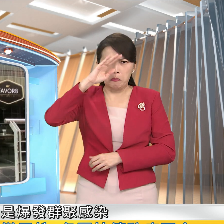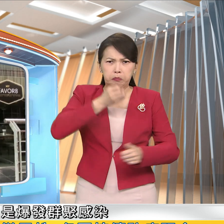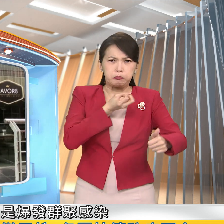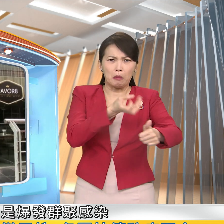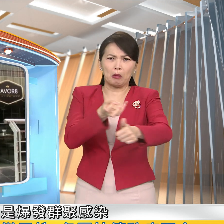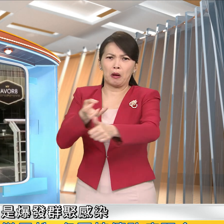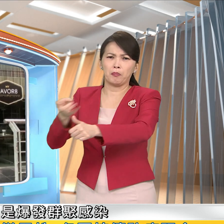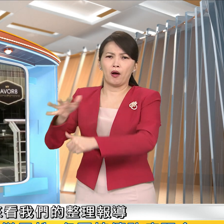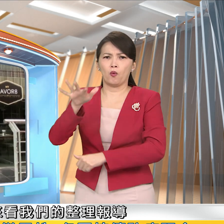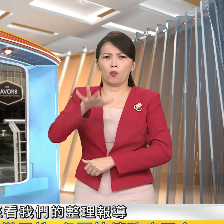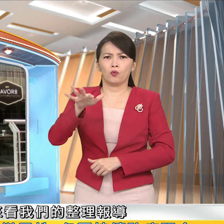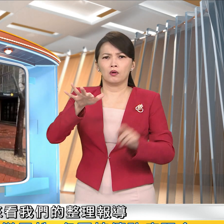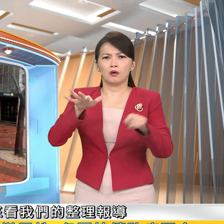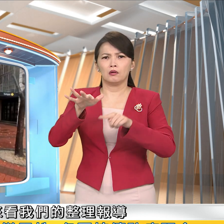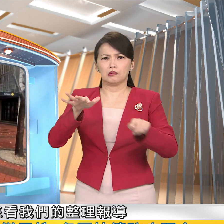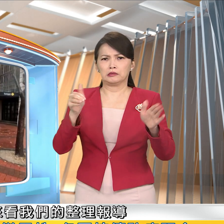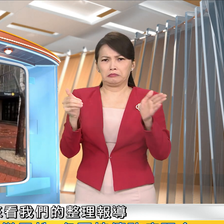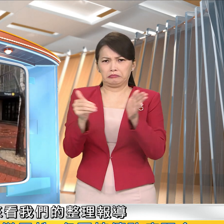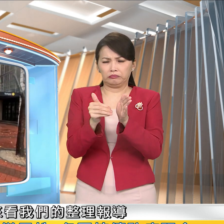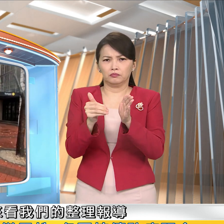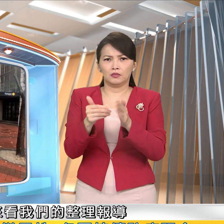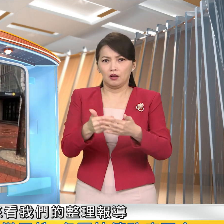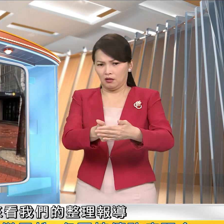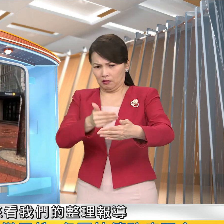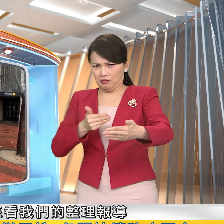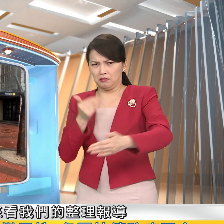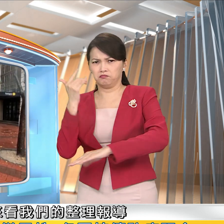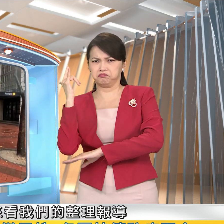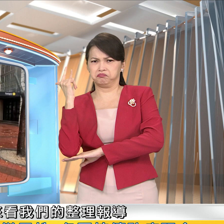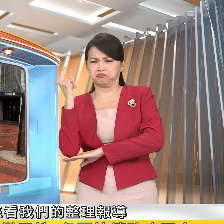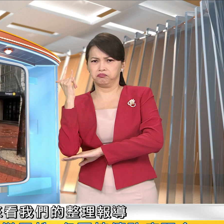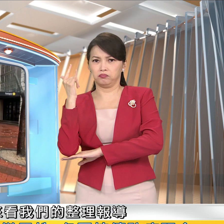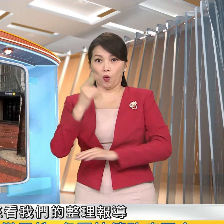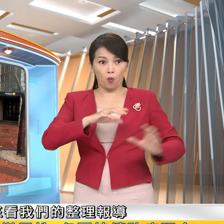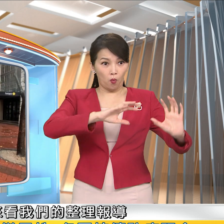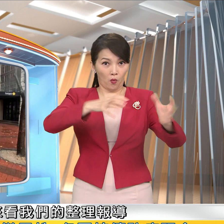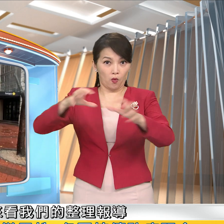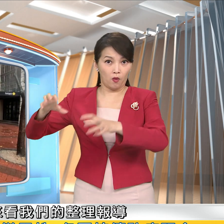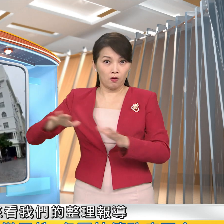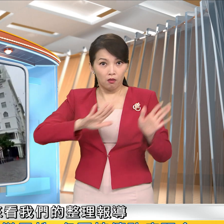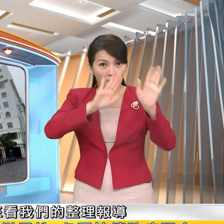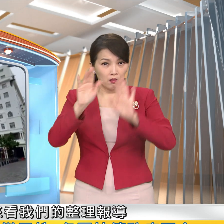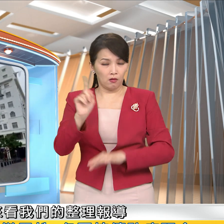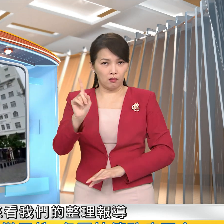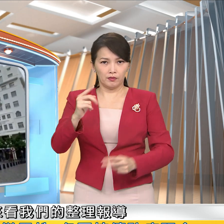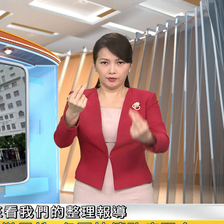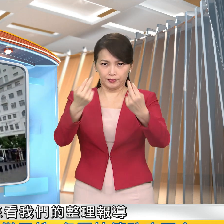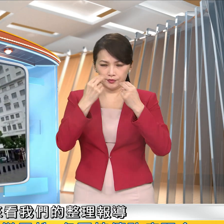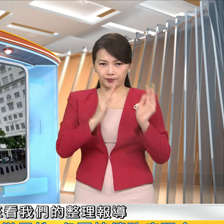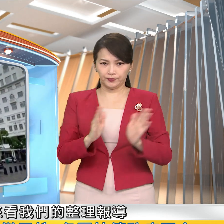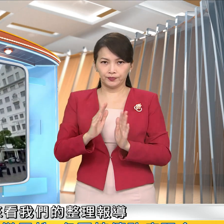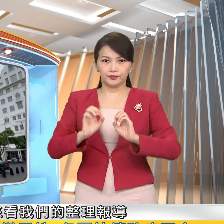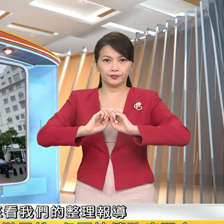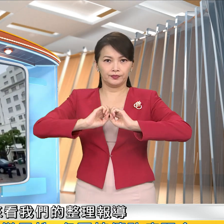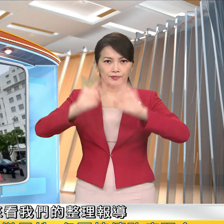感染，将近5000人隔离。来看我们的整理报道。